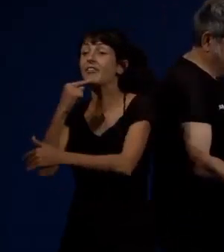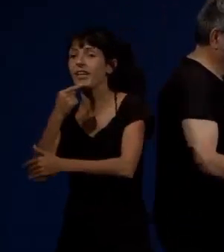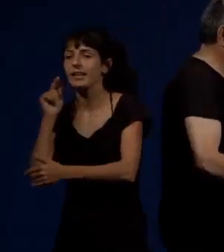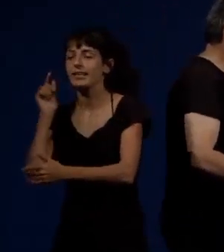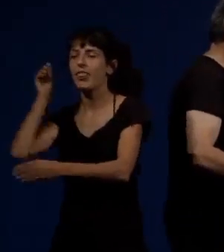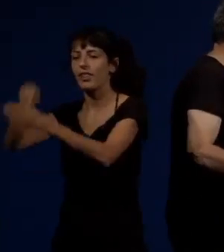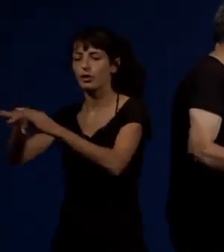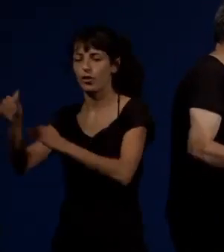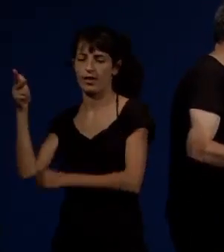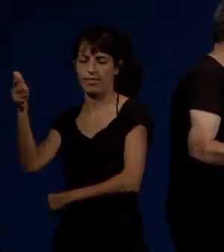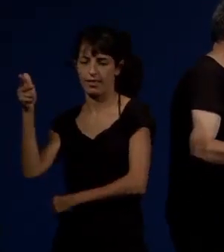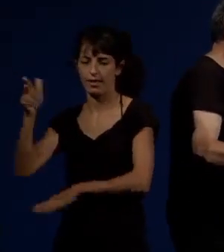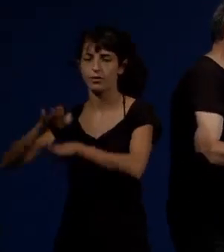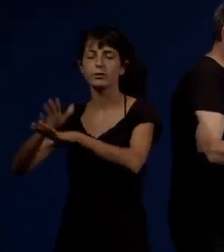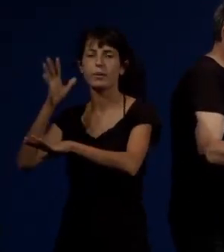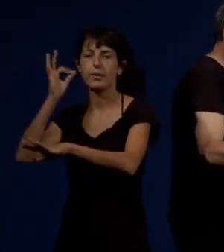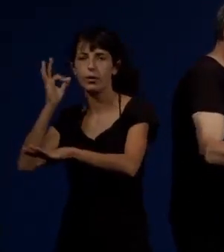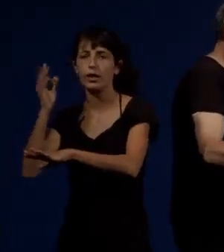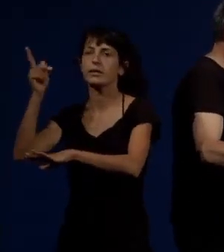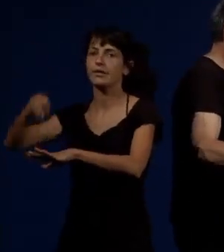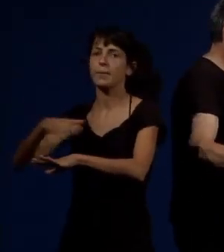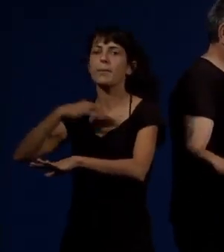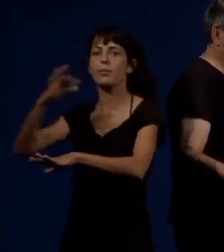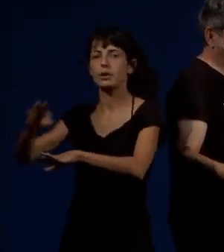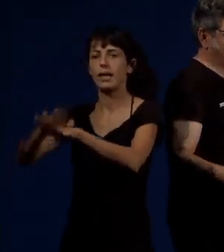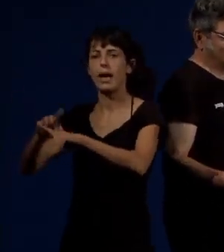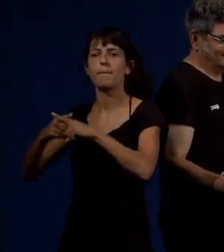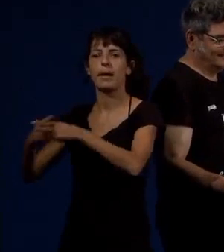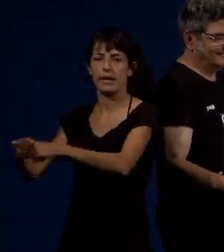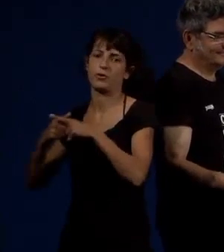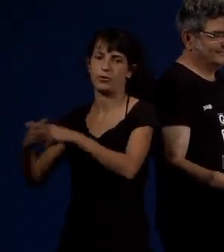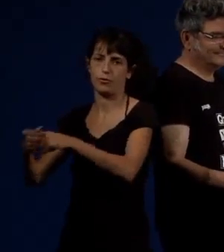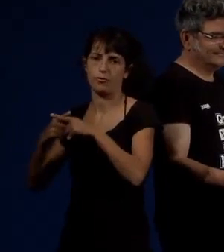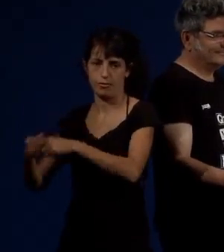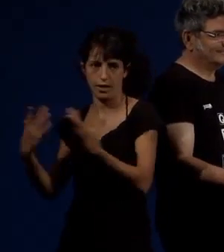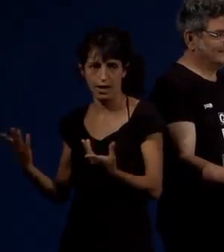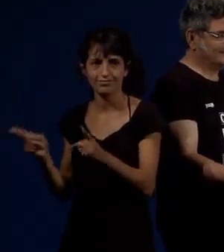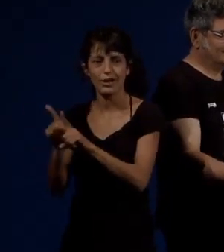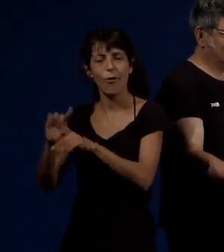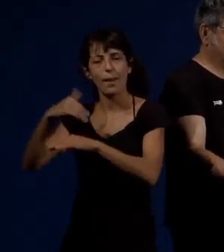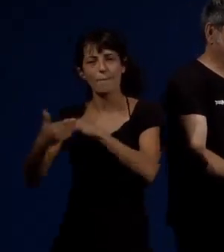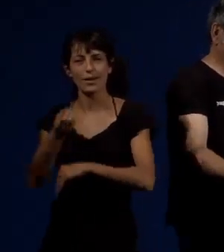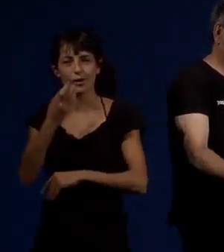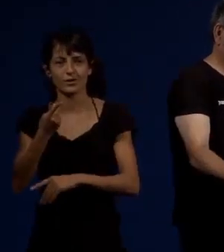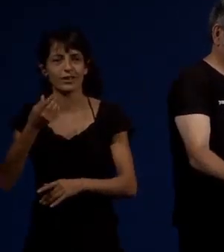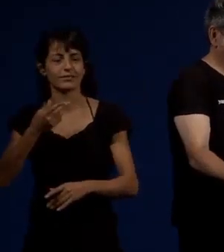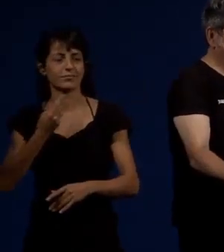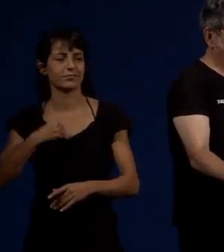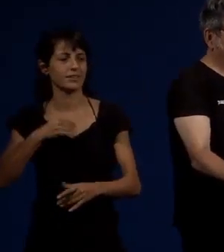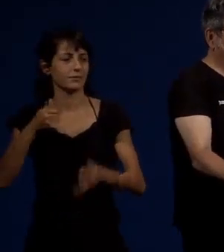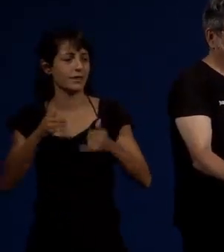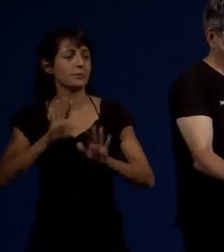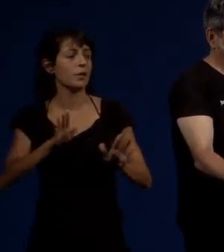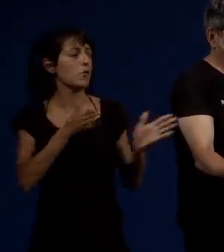trae a posibilidade de conciliar, como dicía Yolanda Díaz, porque non só queremos pan, queremos rosas tamén. E esta caixa xa non sirve para